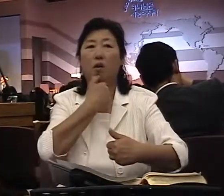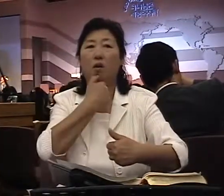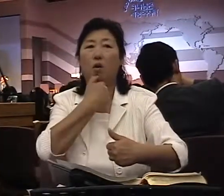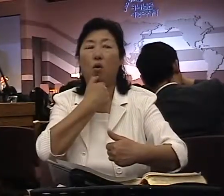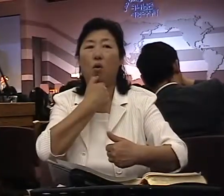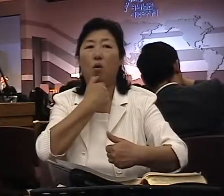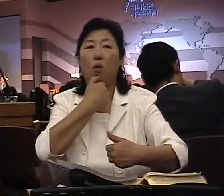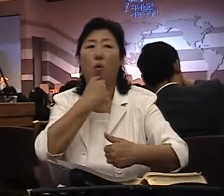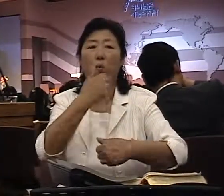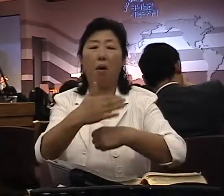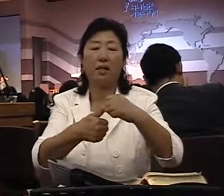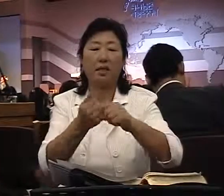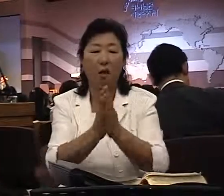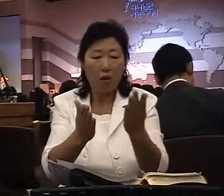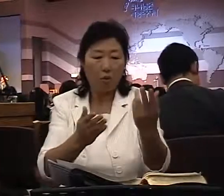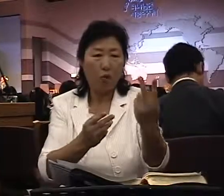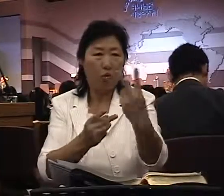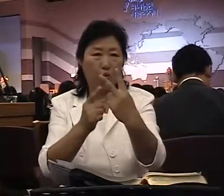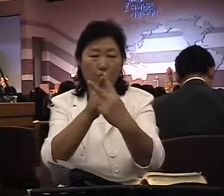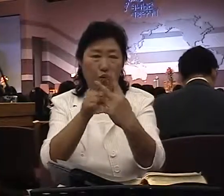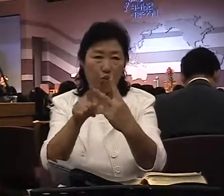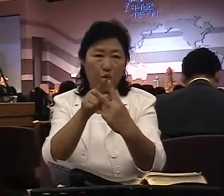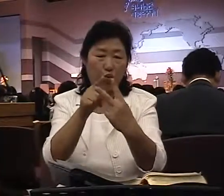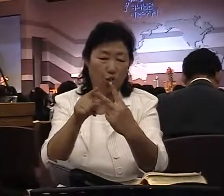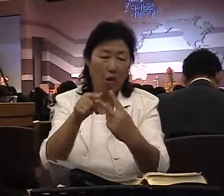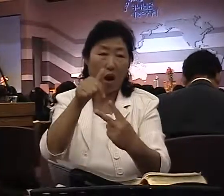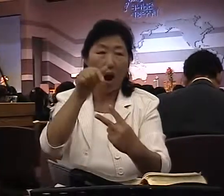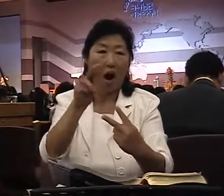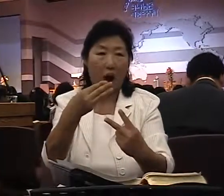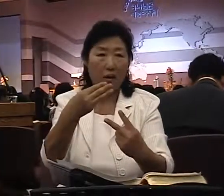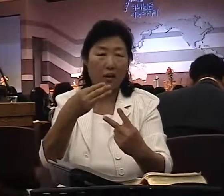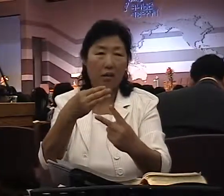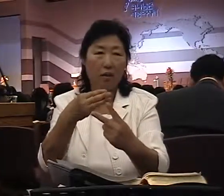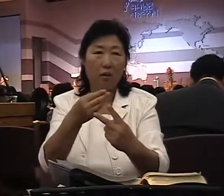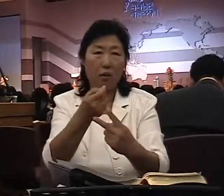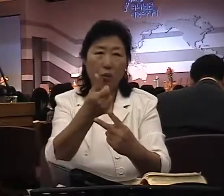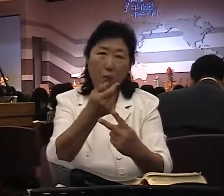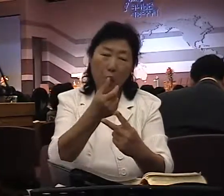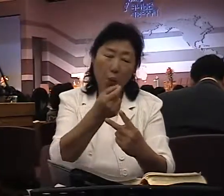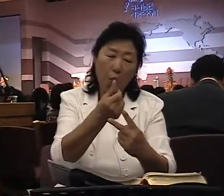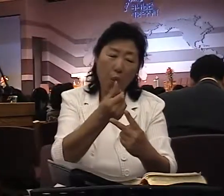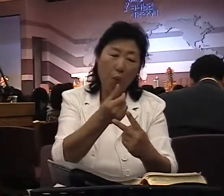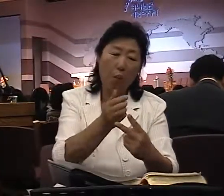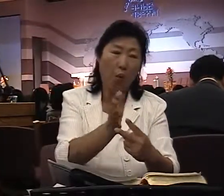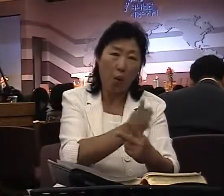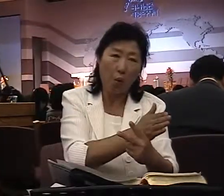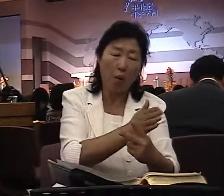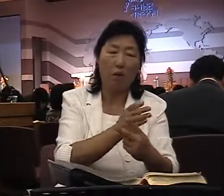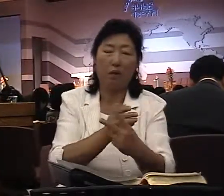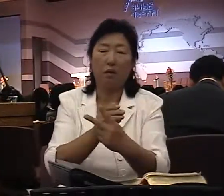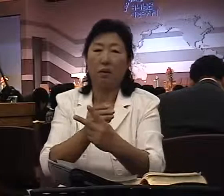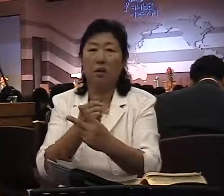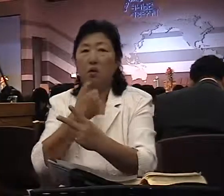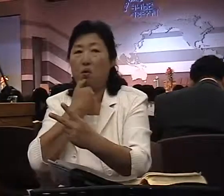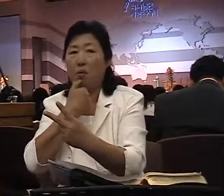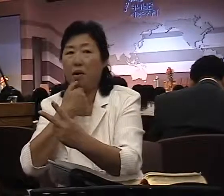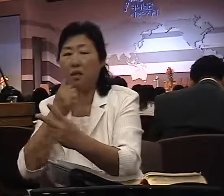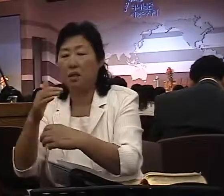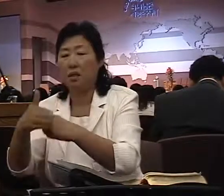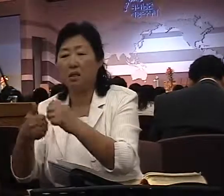공유되고 있는 메시지가 많아요. 그래서 갈라디아서를 small version of romance라고 말할 수도 있는데, 그래서